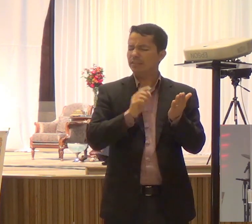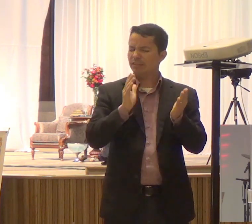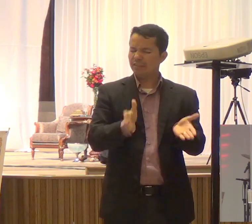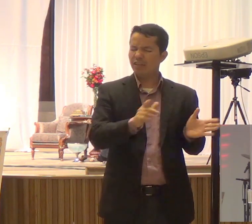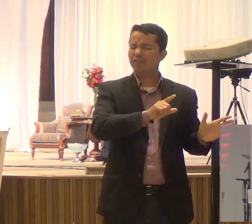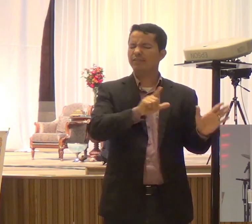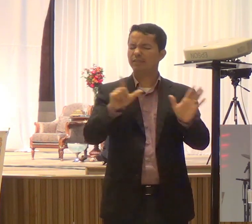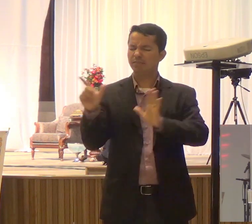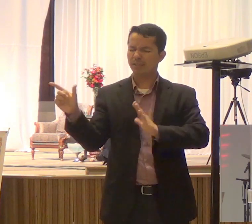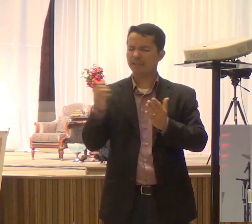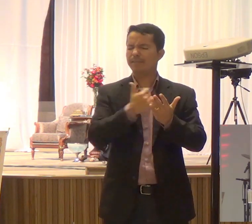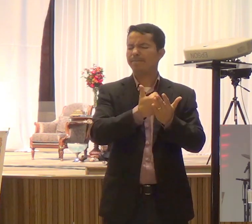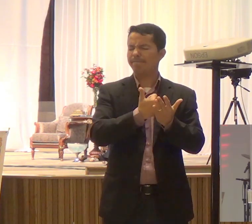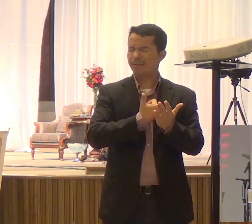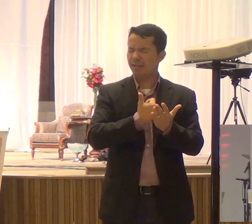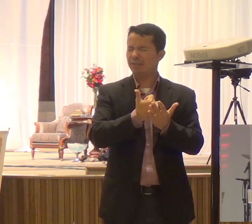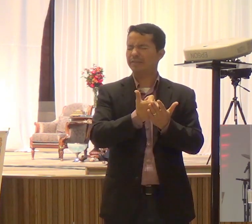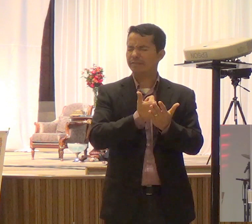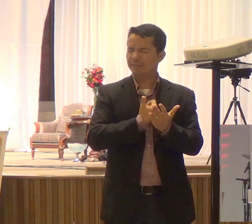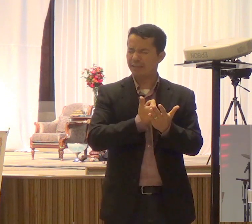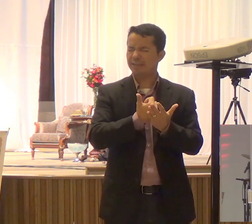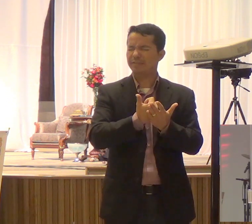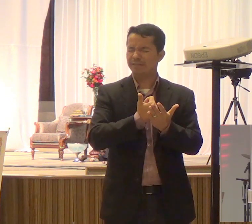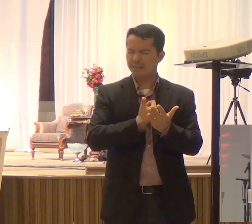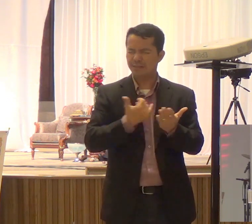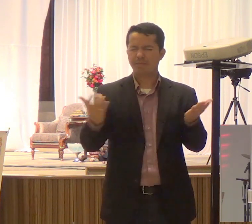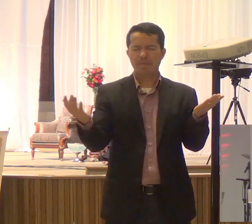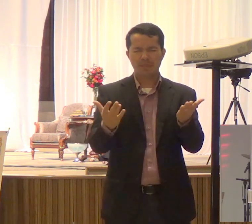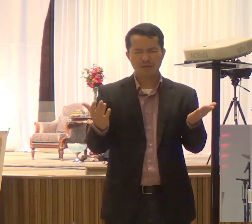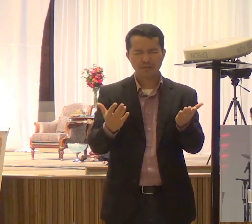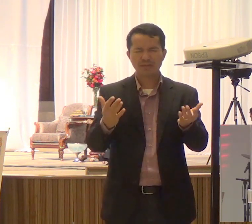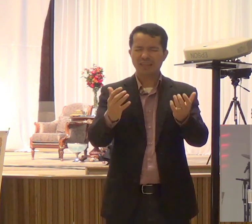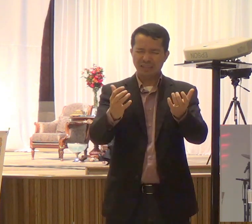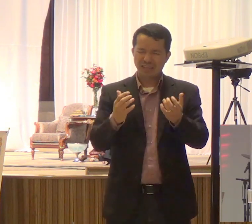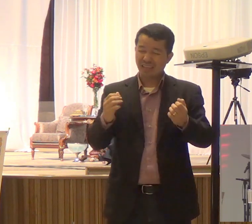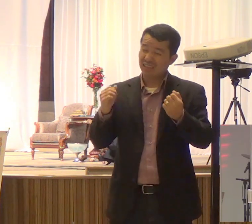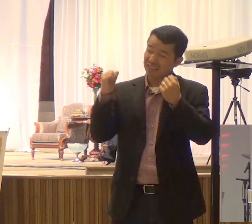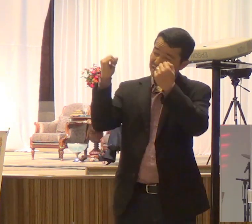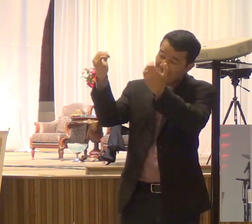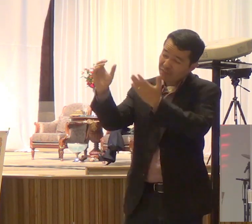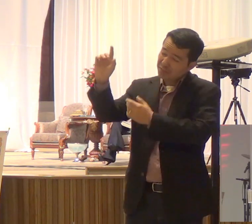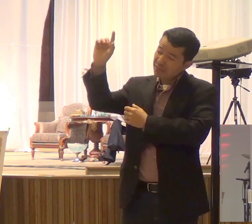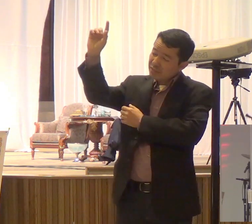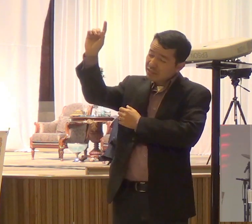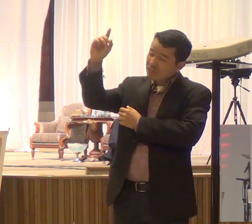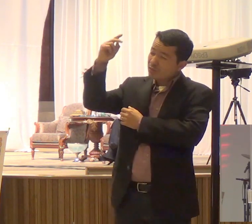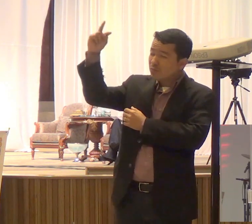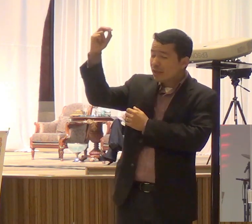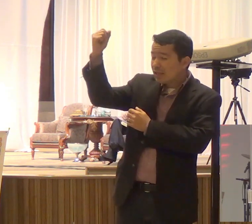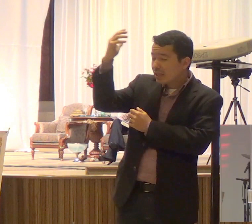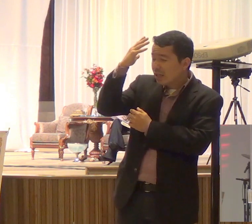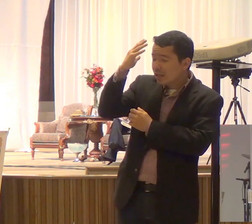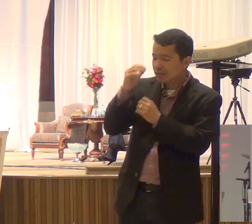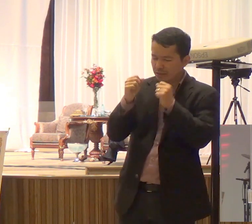semana toda, e nós queremos te entregar esse momento e pedir que a tua graça, o teu poder, que o Senhor mesmo se